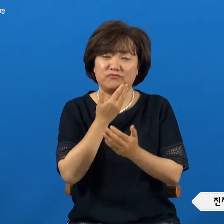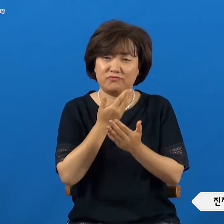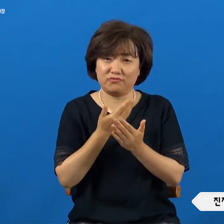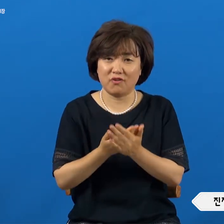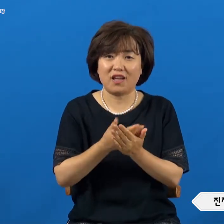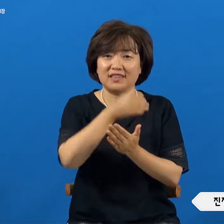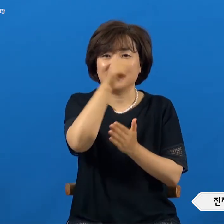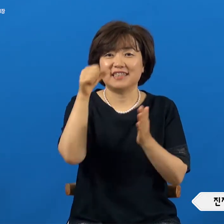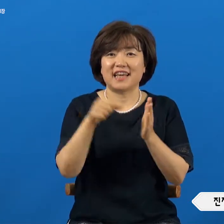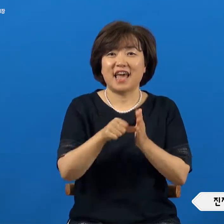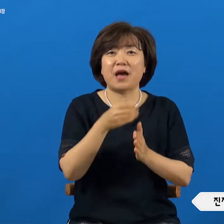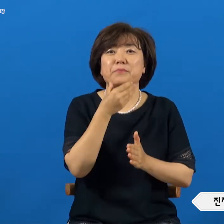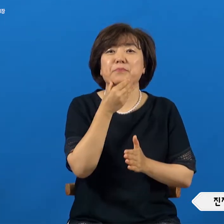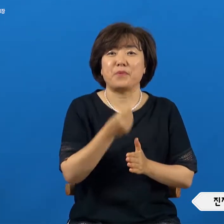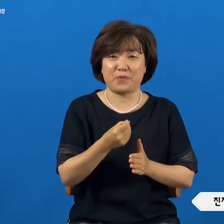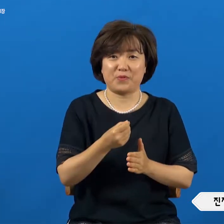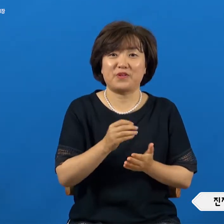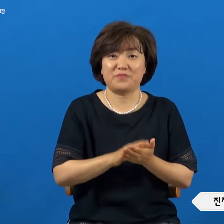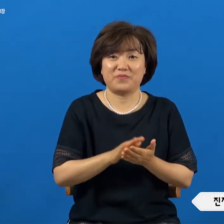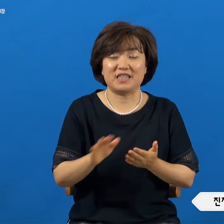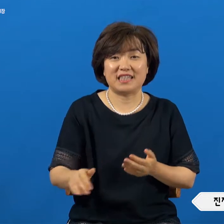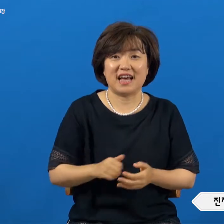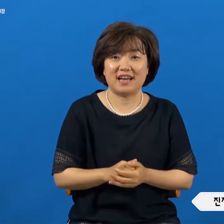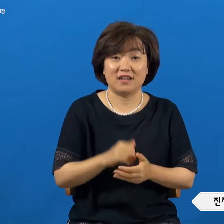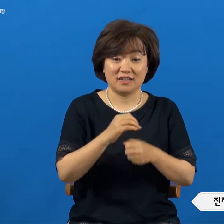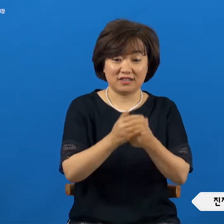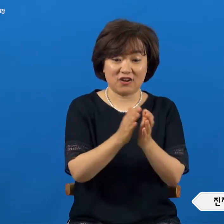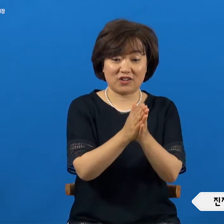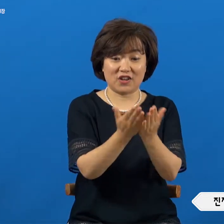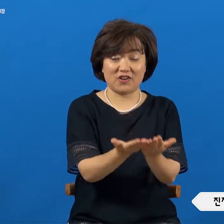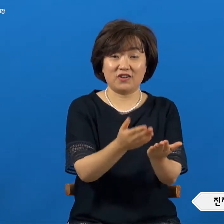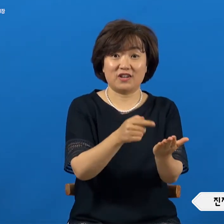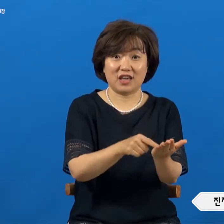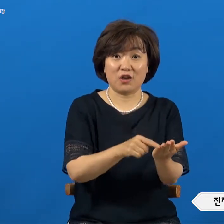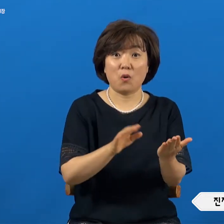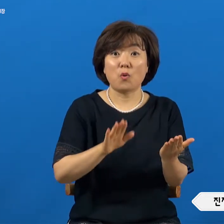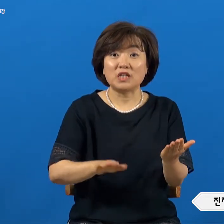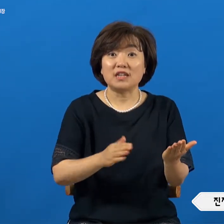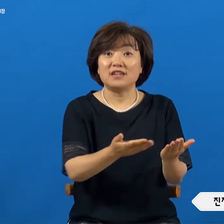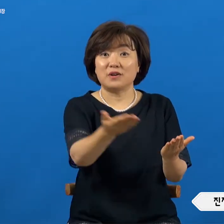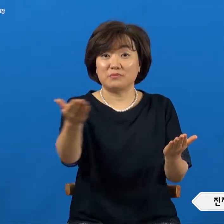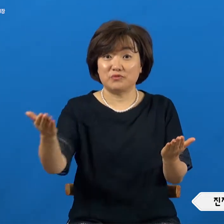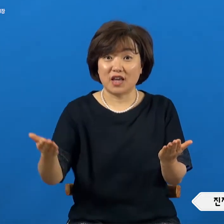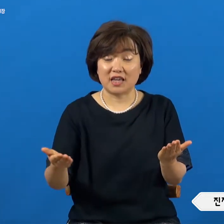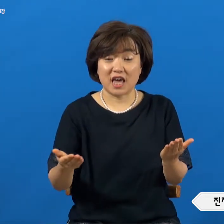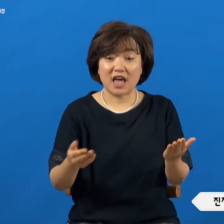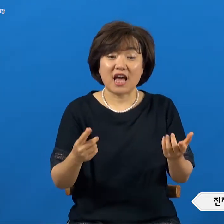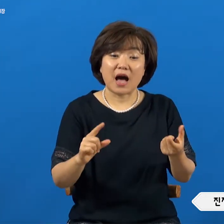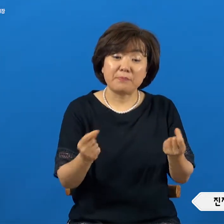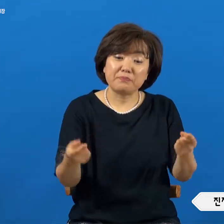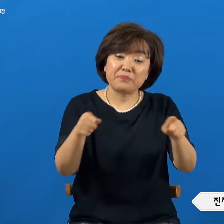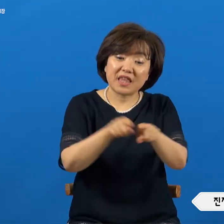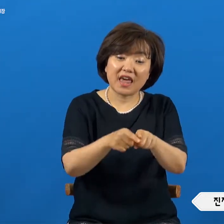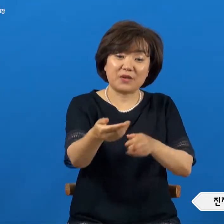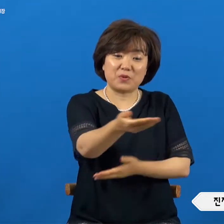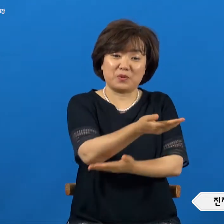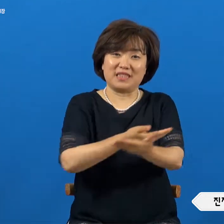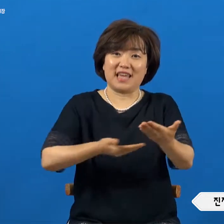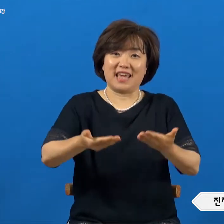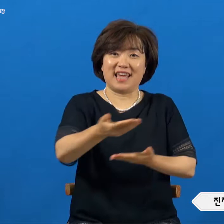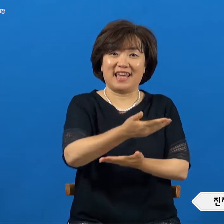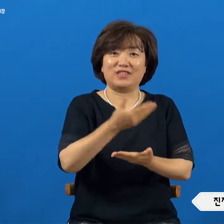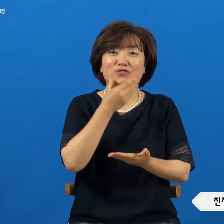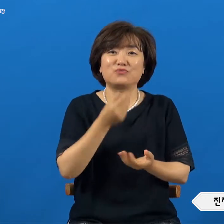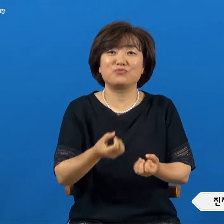인생의 행복이 되는지 모릅니다. 오늘 성경은 그래서 여러분과 저에게 교제의 축복에 대해서